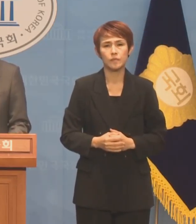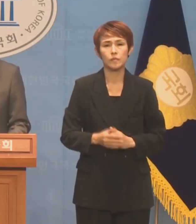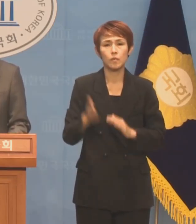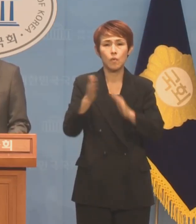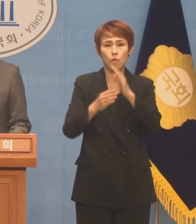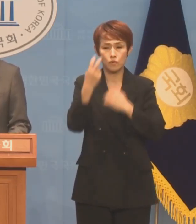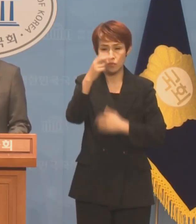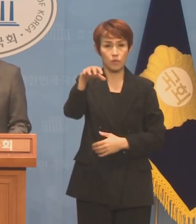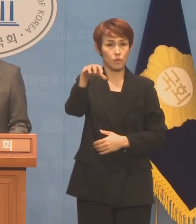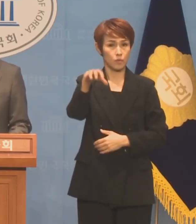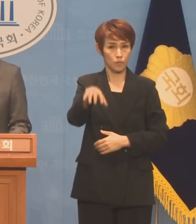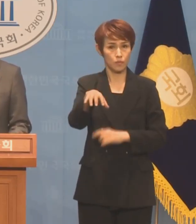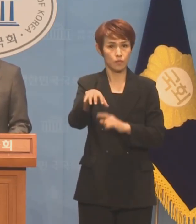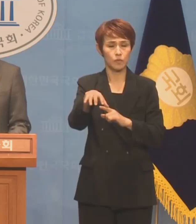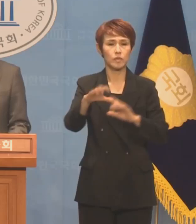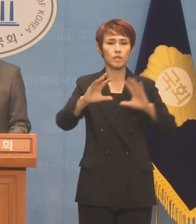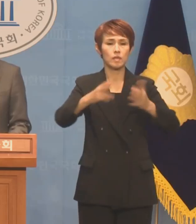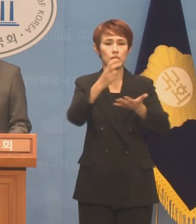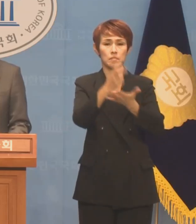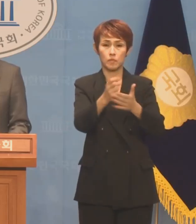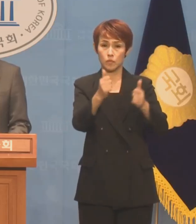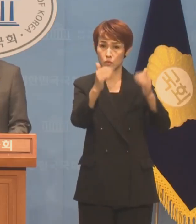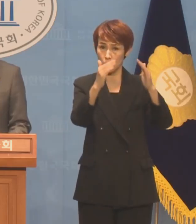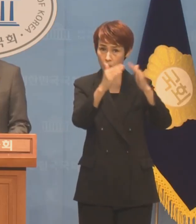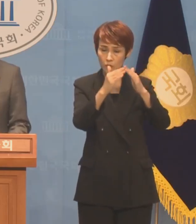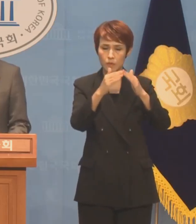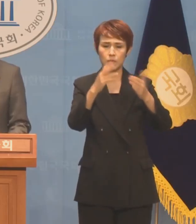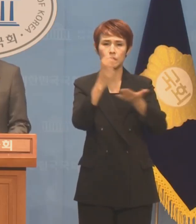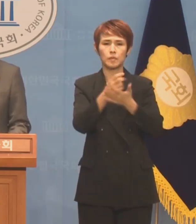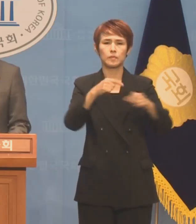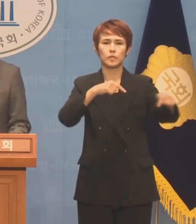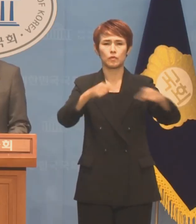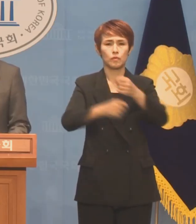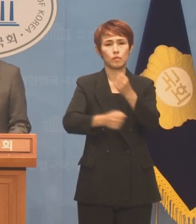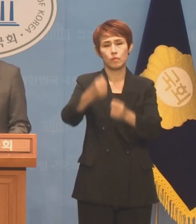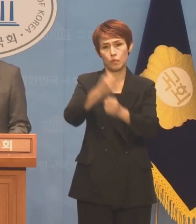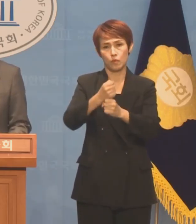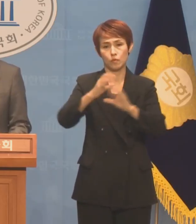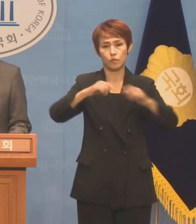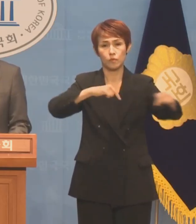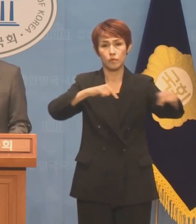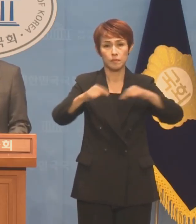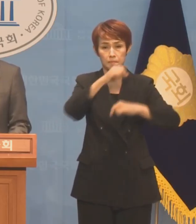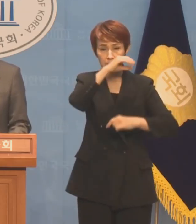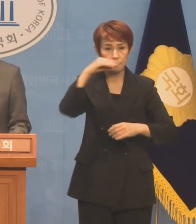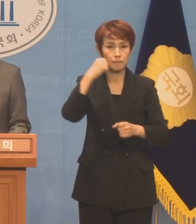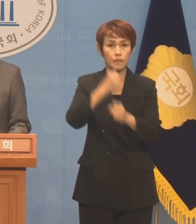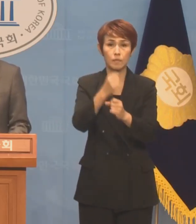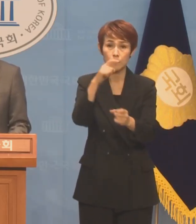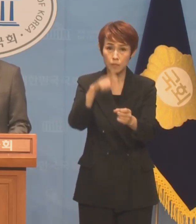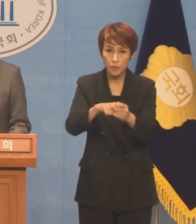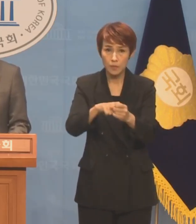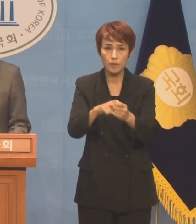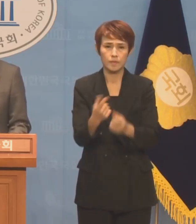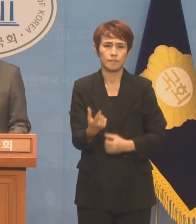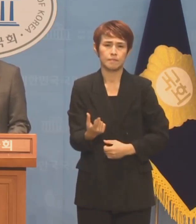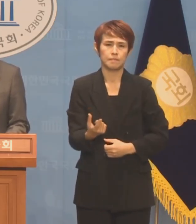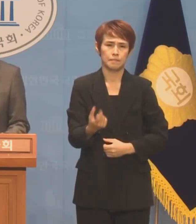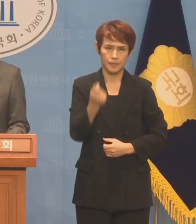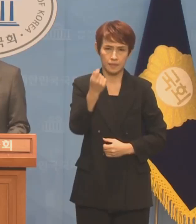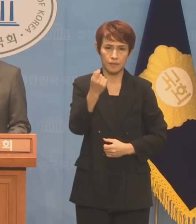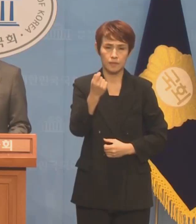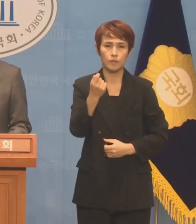공조본과 헌재의 법치주의 회복과 국정 정상화를 위해 신속하고